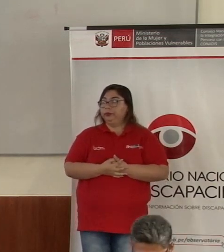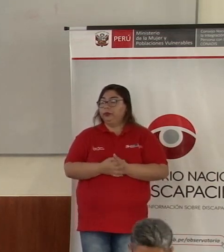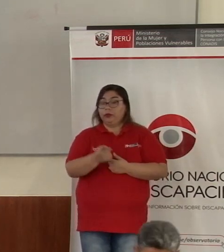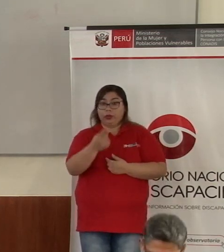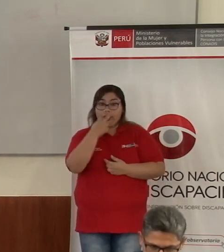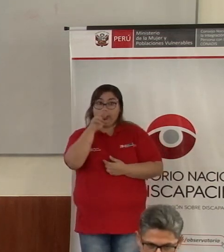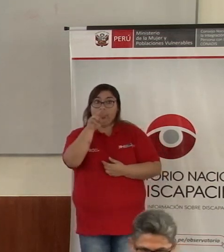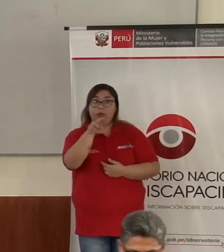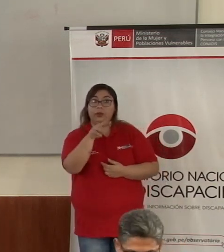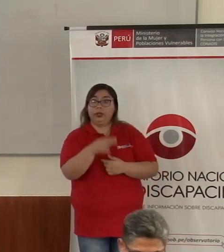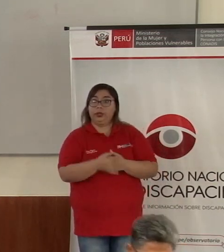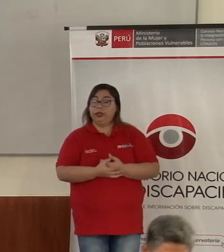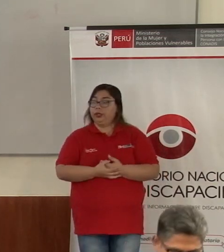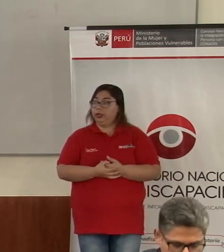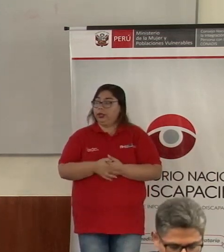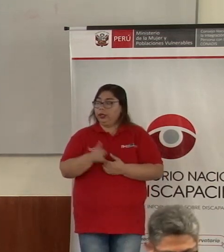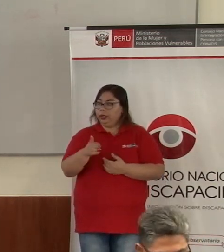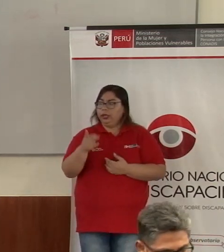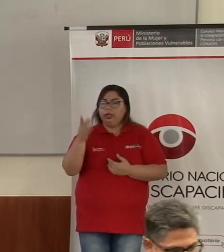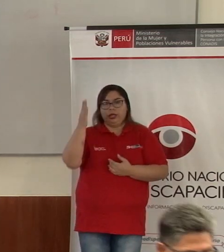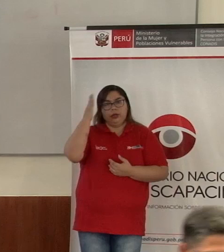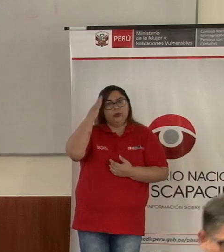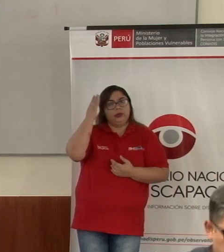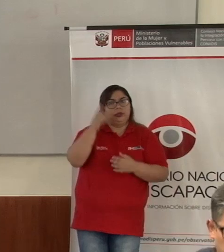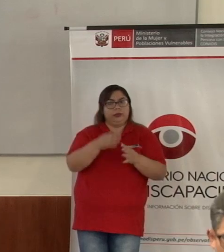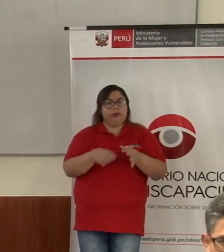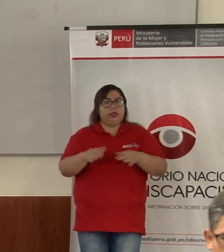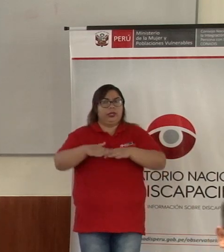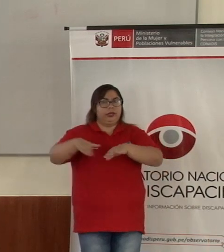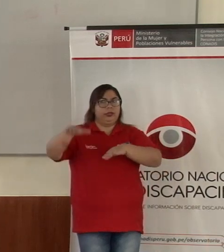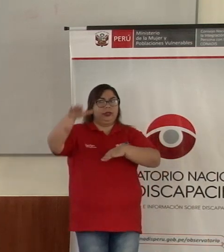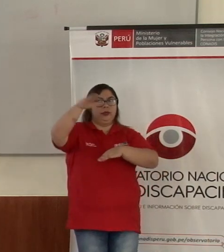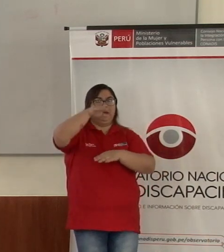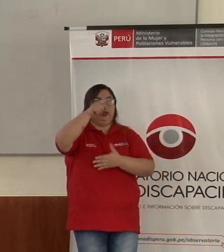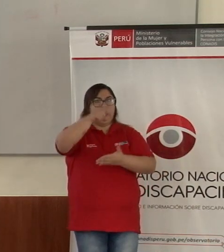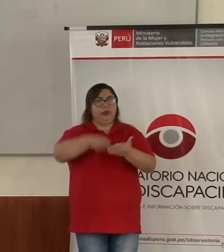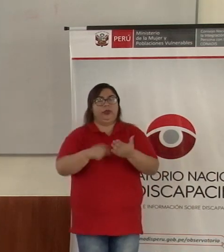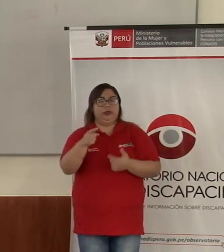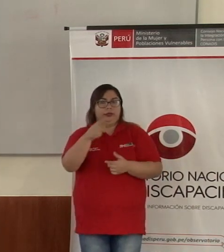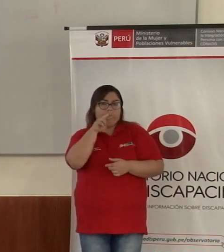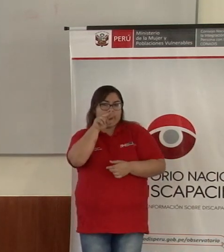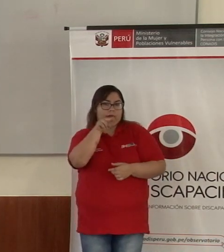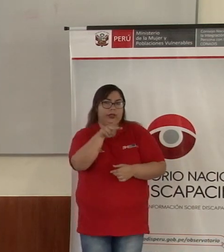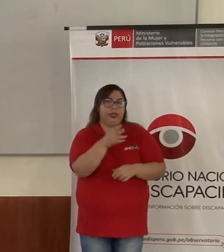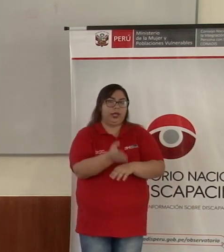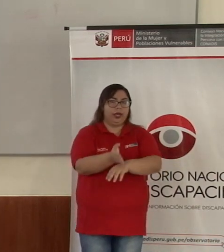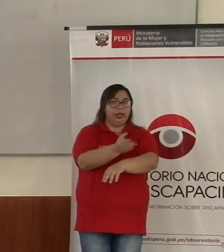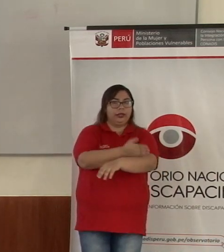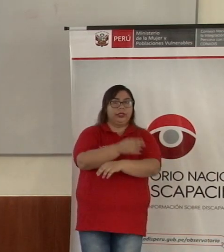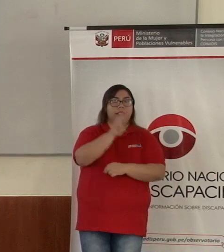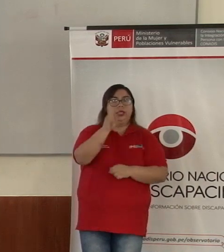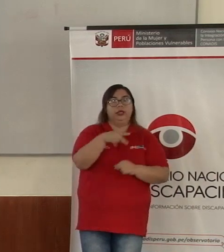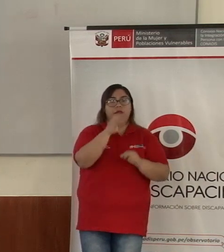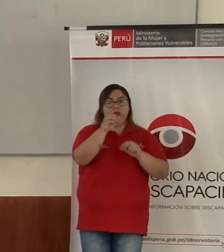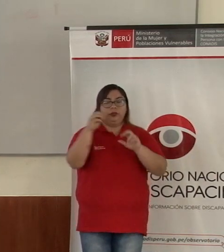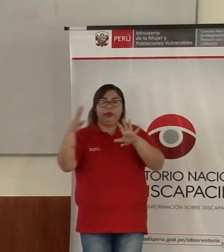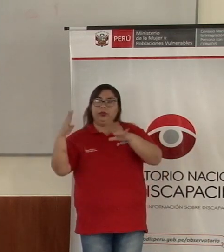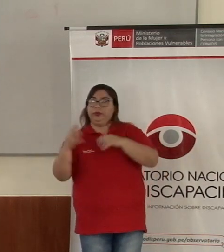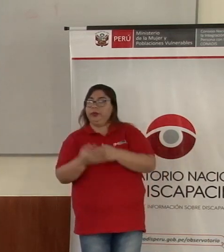¿Se dan cuenta de que nuestro máximo tribunal ya lo veía así desde el año 2009?